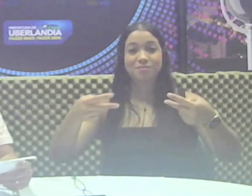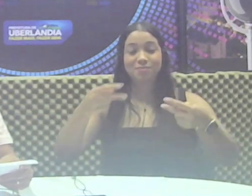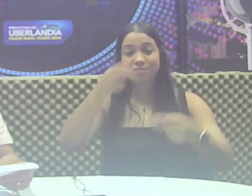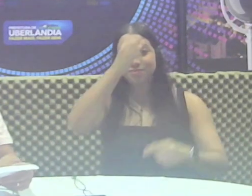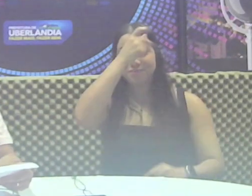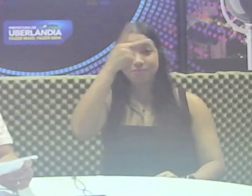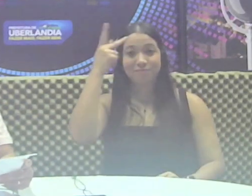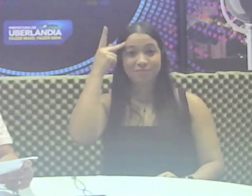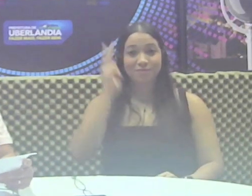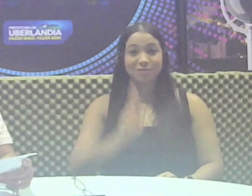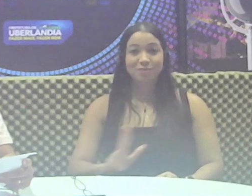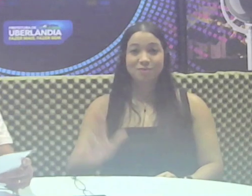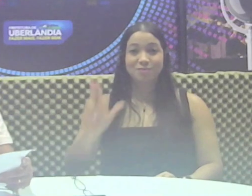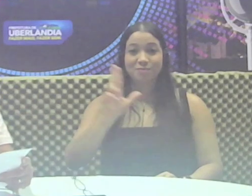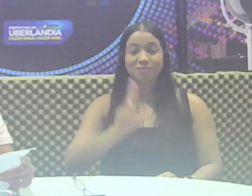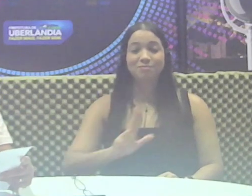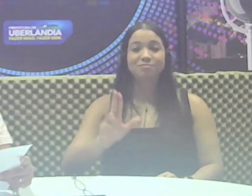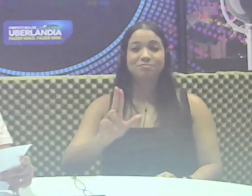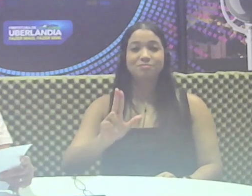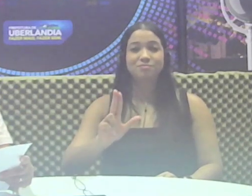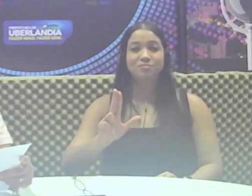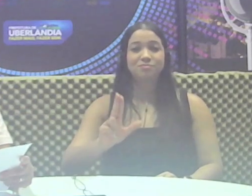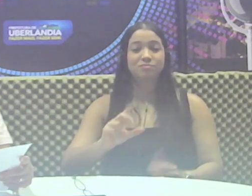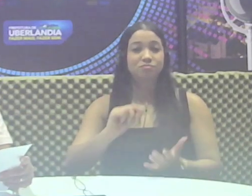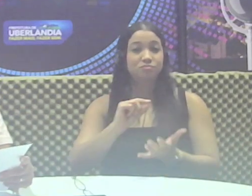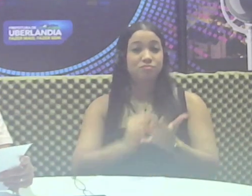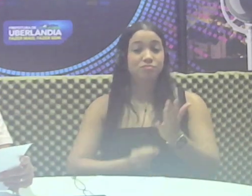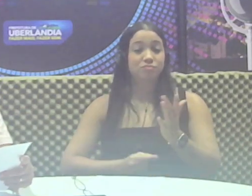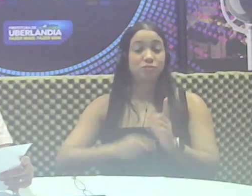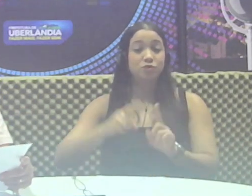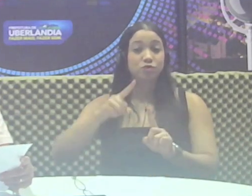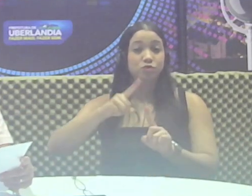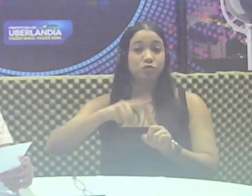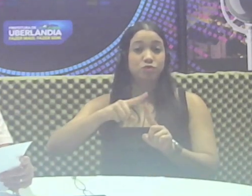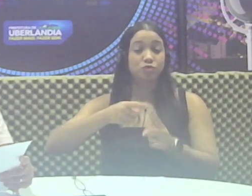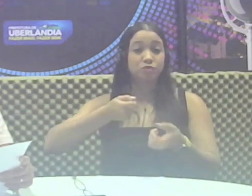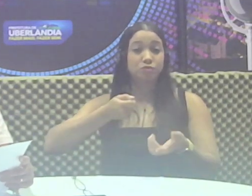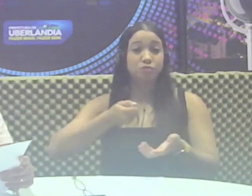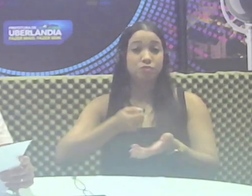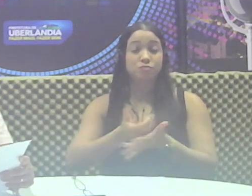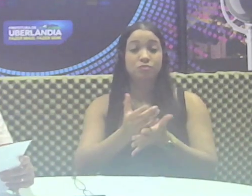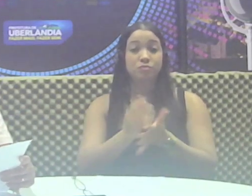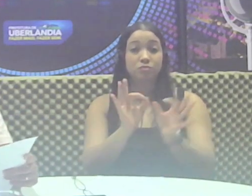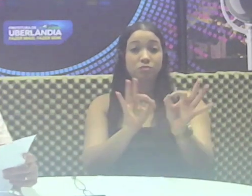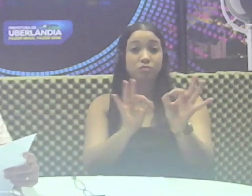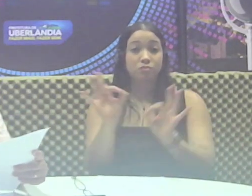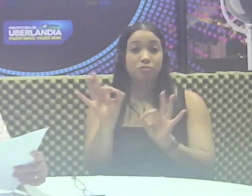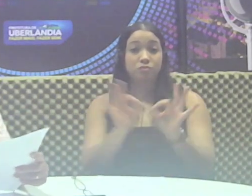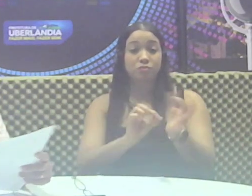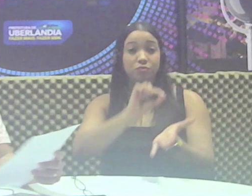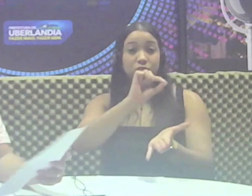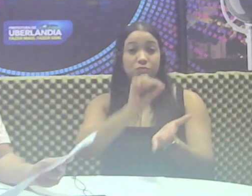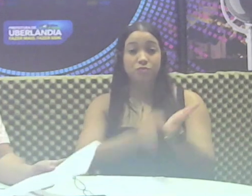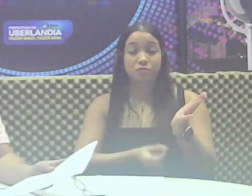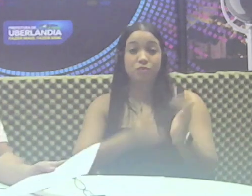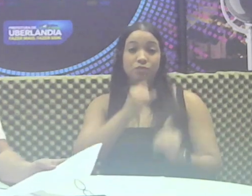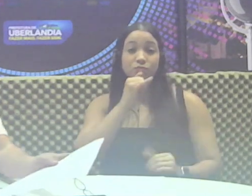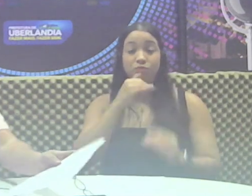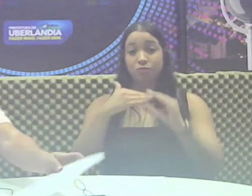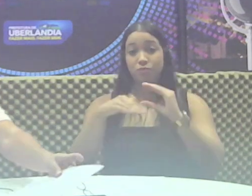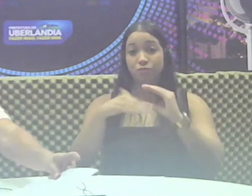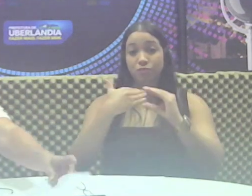Prefeitura de Uberlândia. Para estar inserido na modalidade de pagamento, basta atualizar os dados cadastrais, como